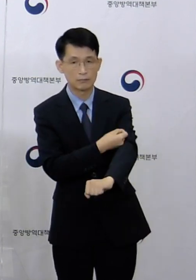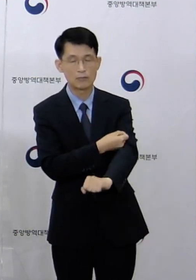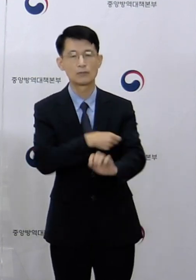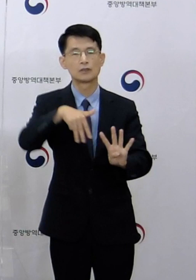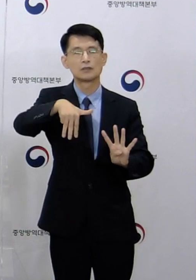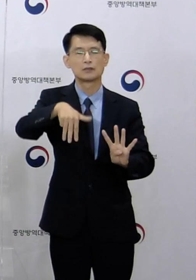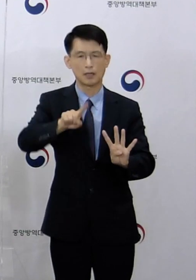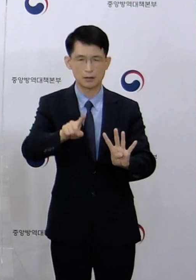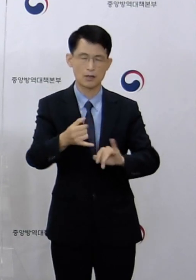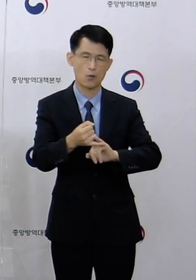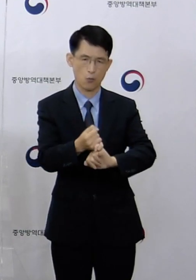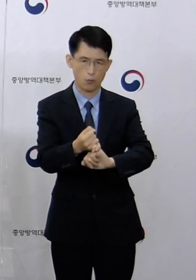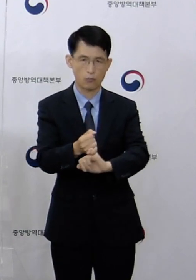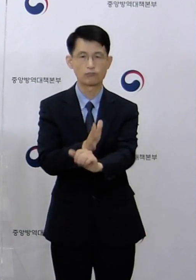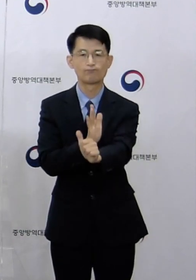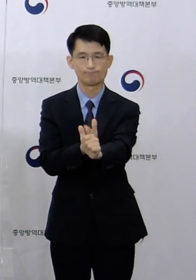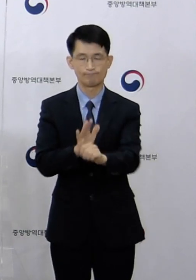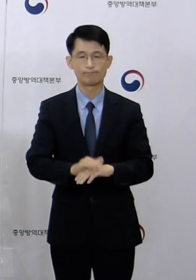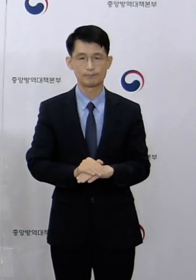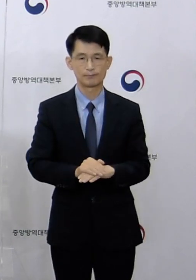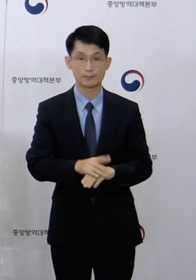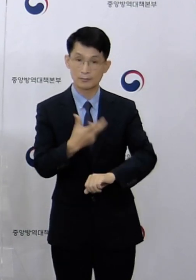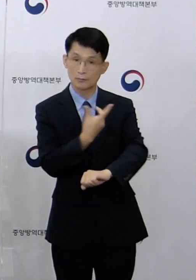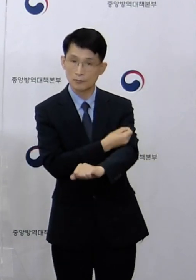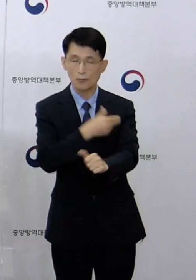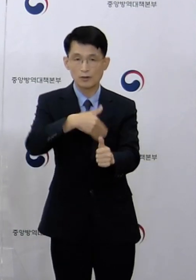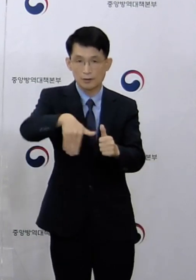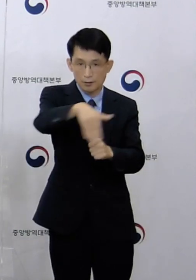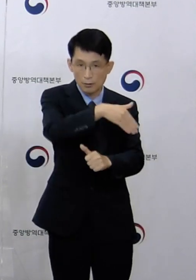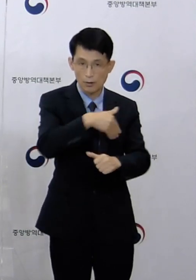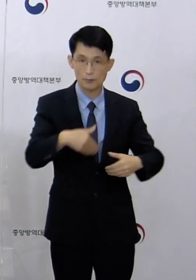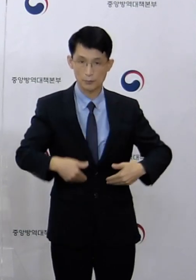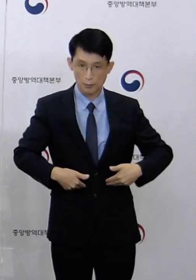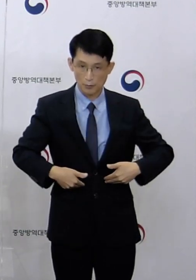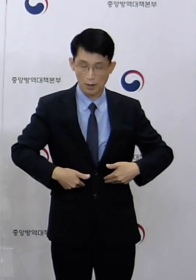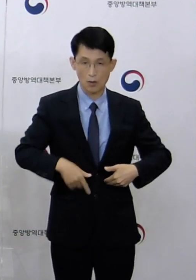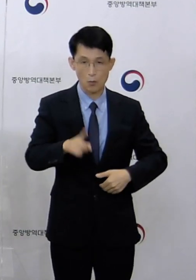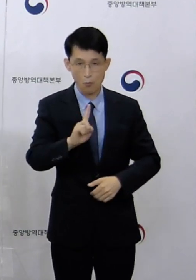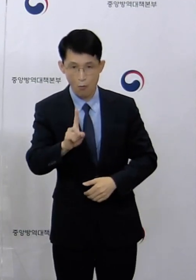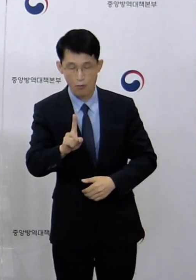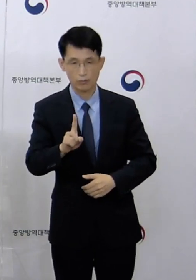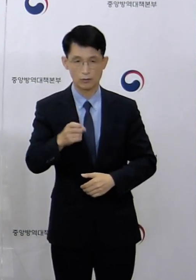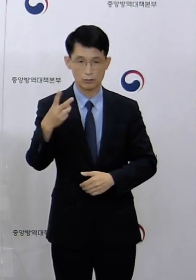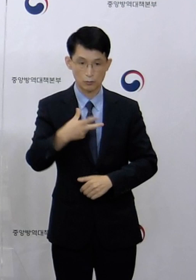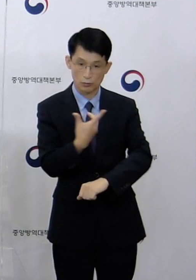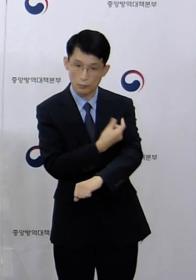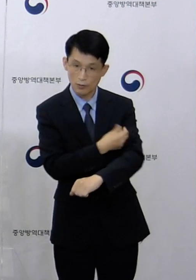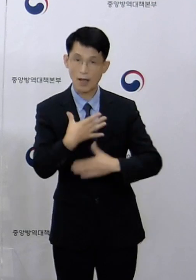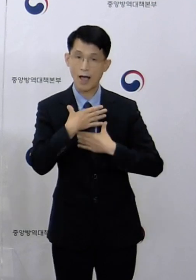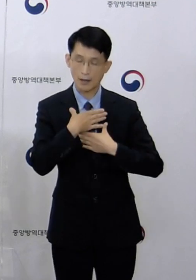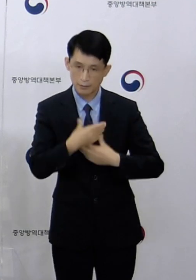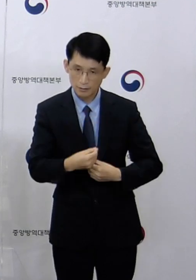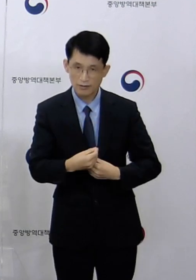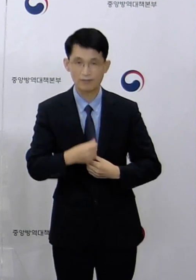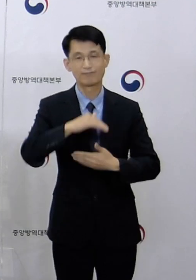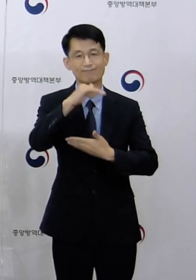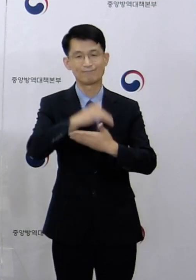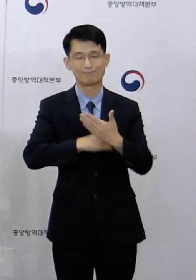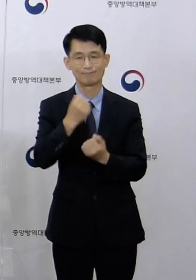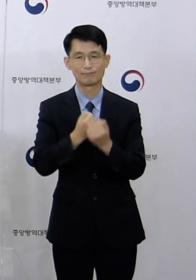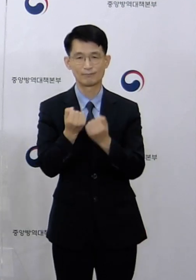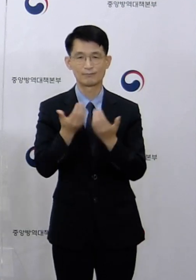재차 권고드리며 접종 현황과 접종 필요성, 안전성 등에 대해 상세하게 말씀드리고자